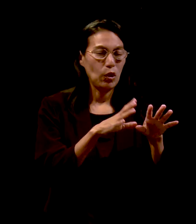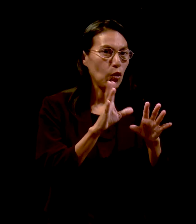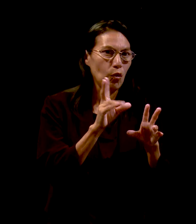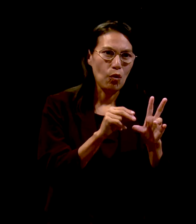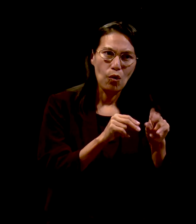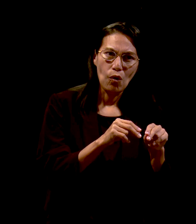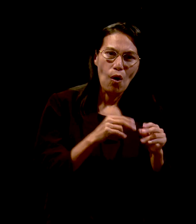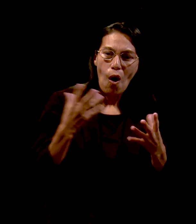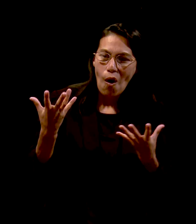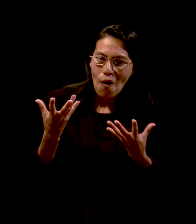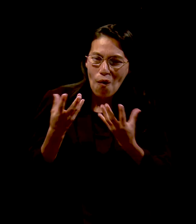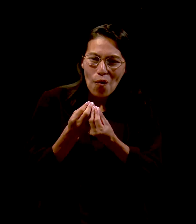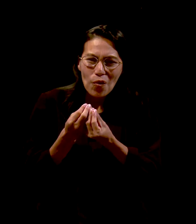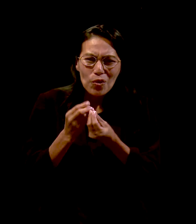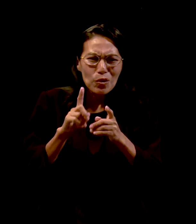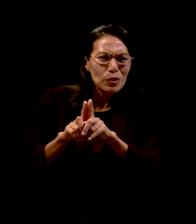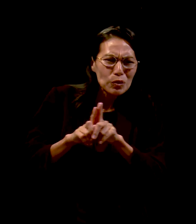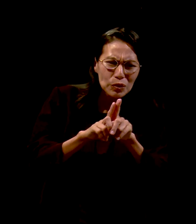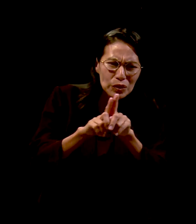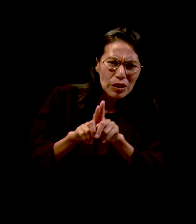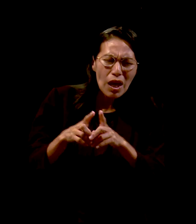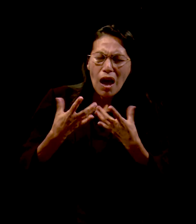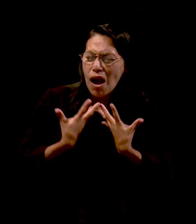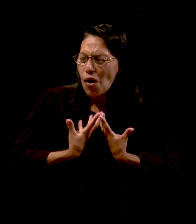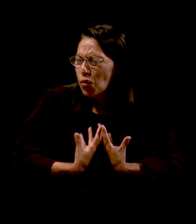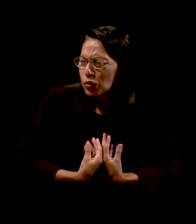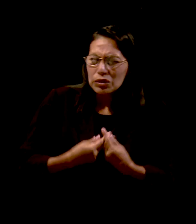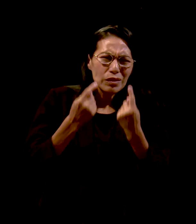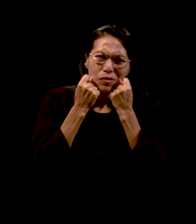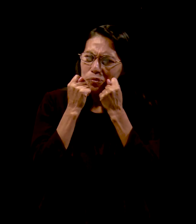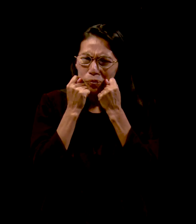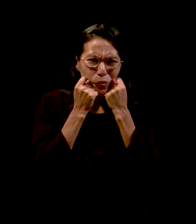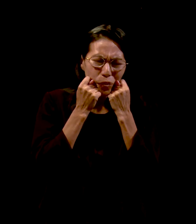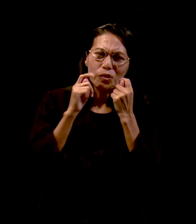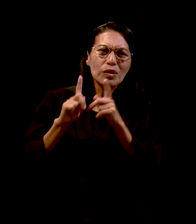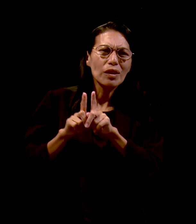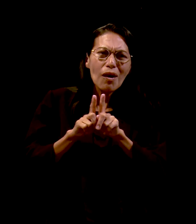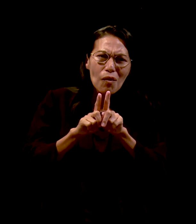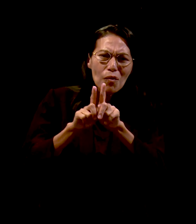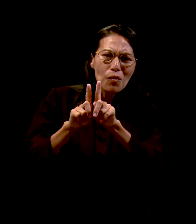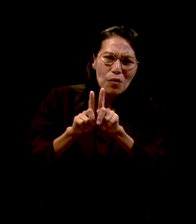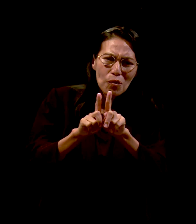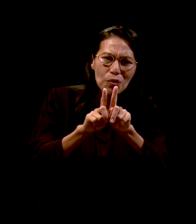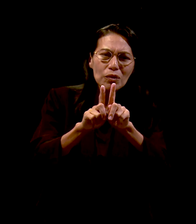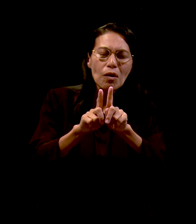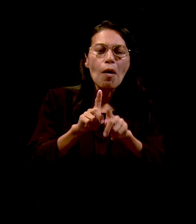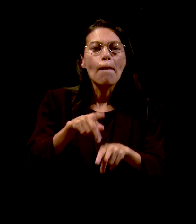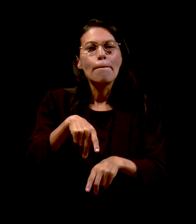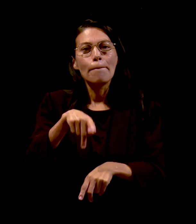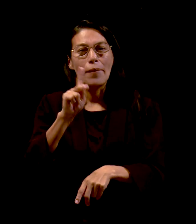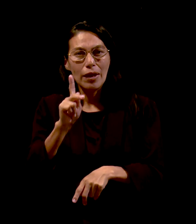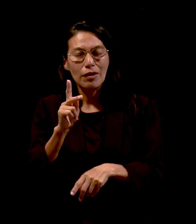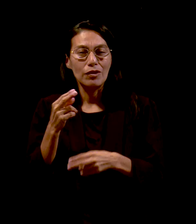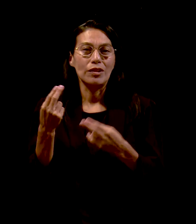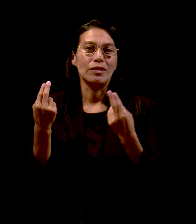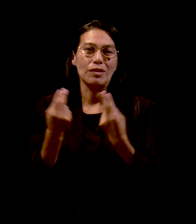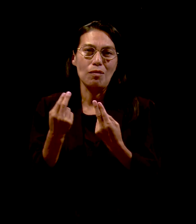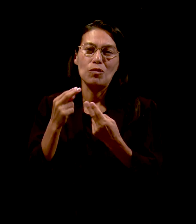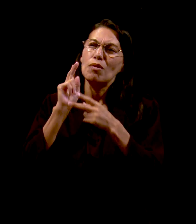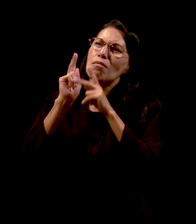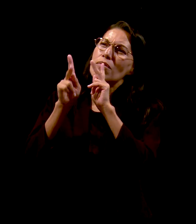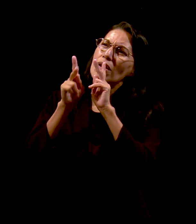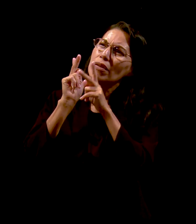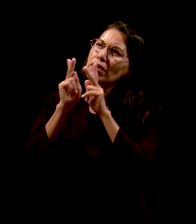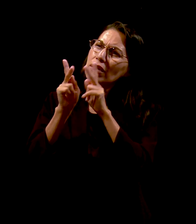podemos confiar en dios pero debemos hablarle en oración íntima